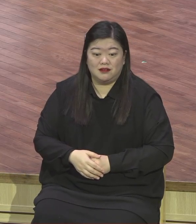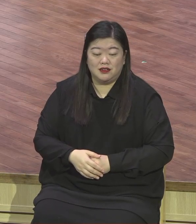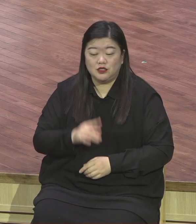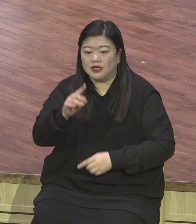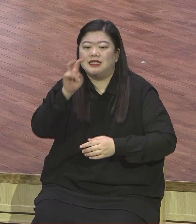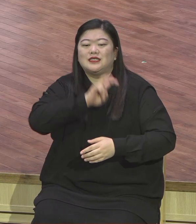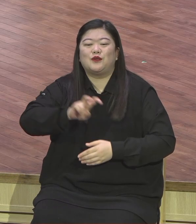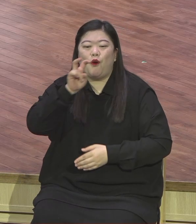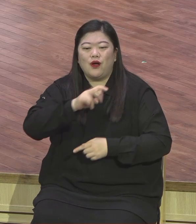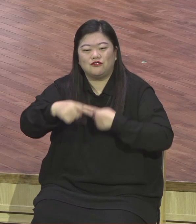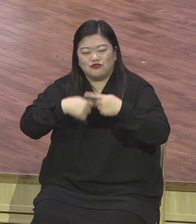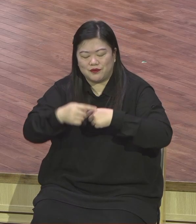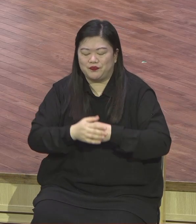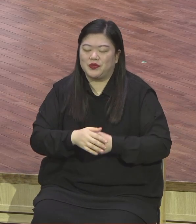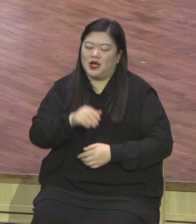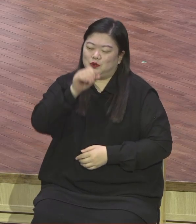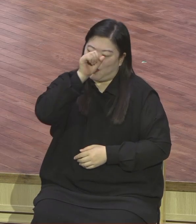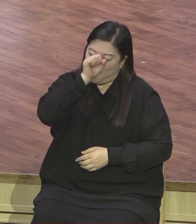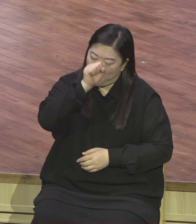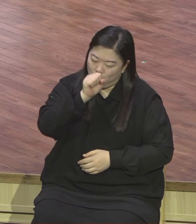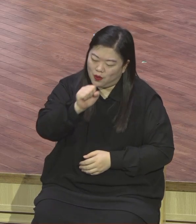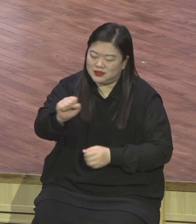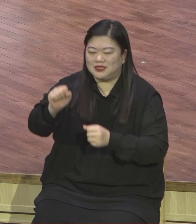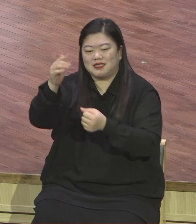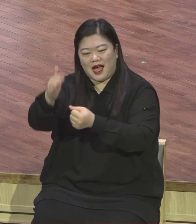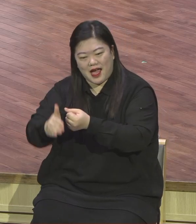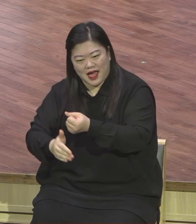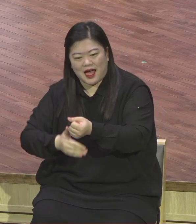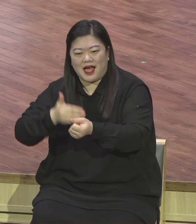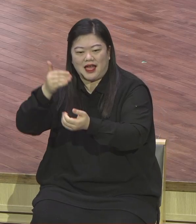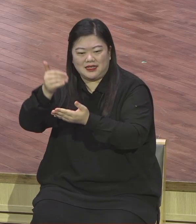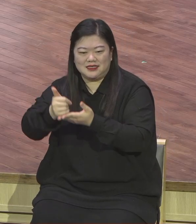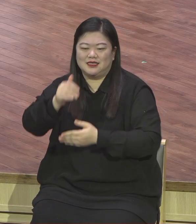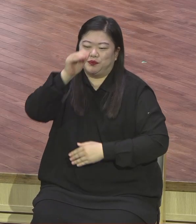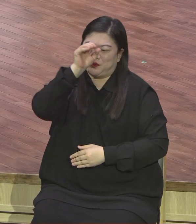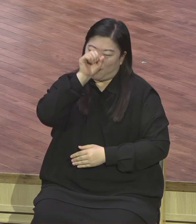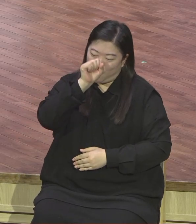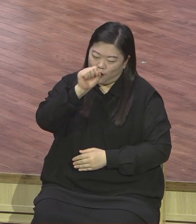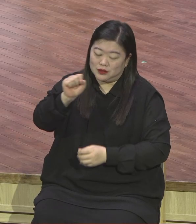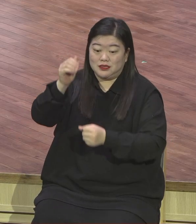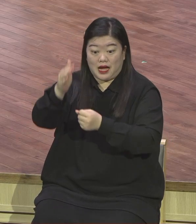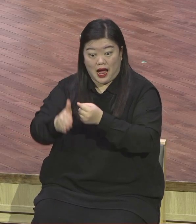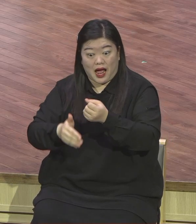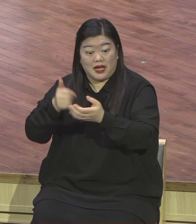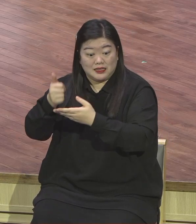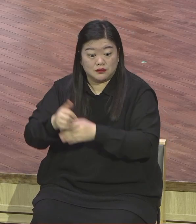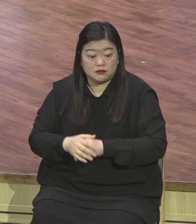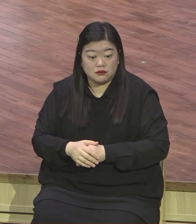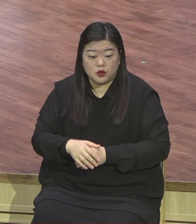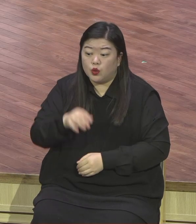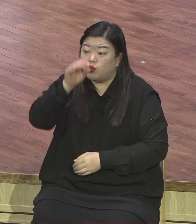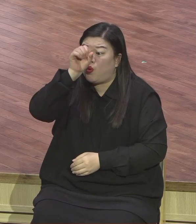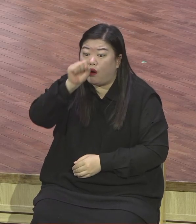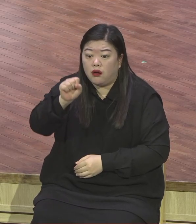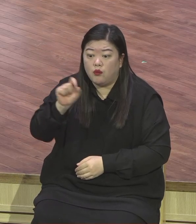좋으신 하나님 체험도 안 하고 뭔지 좋으신 하나님 찬양합니까 할 수밖에 없으니까